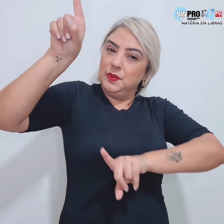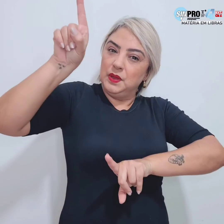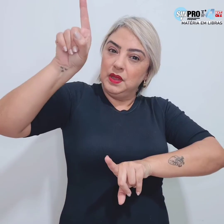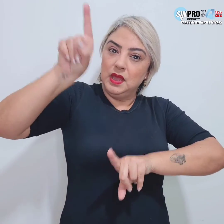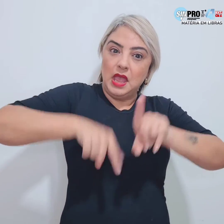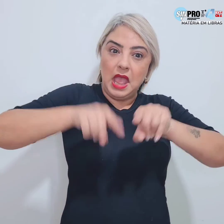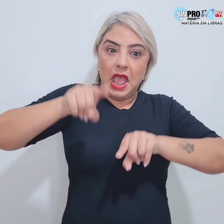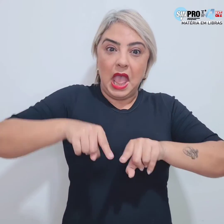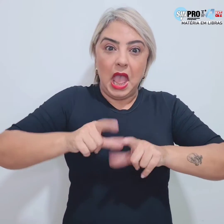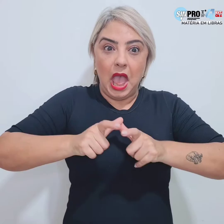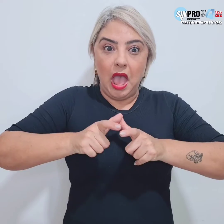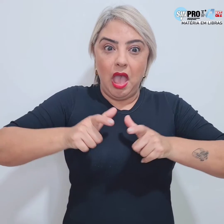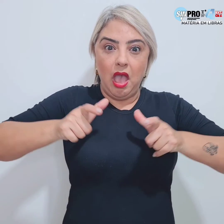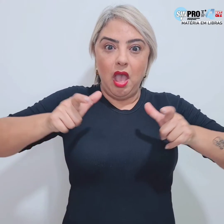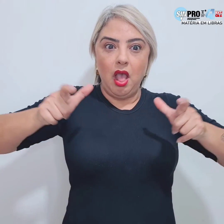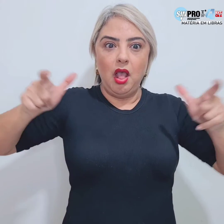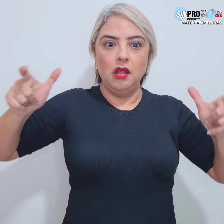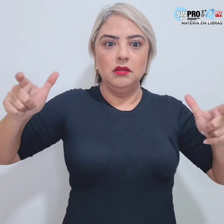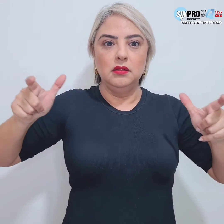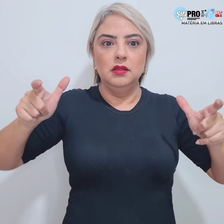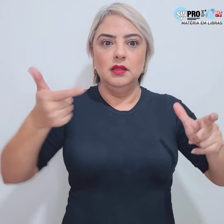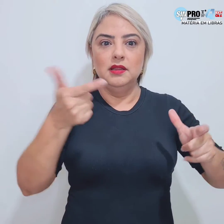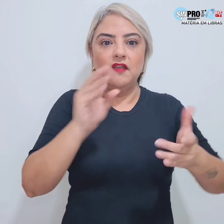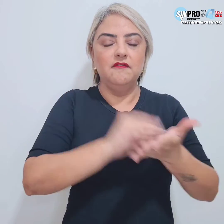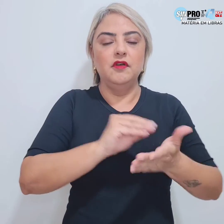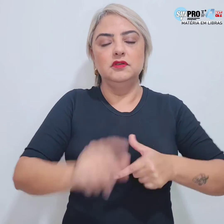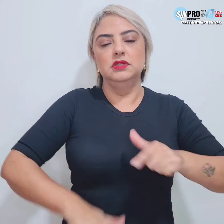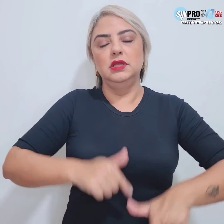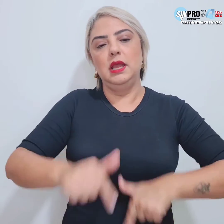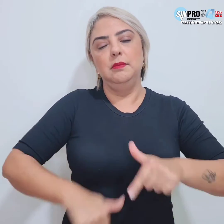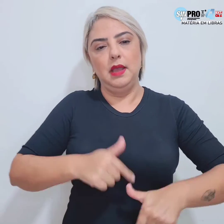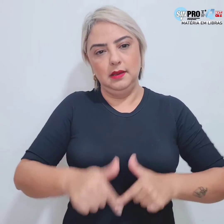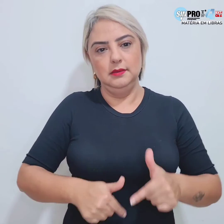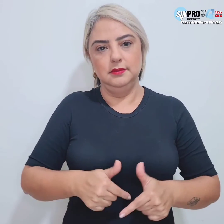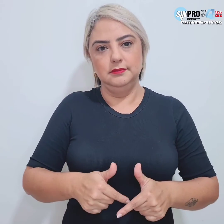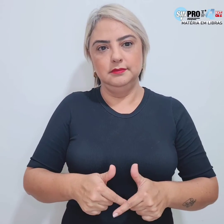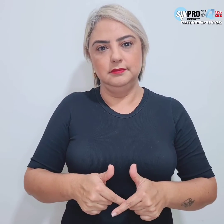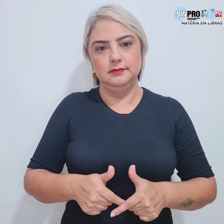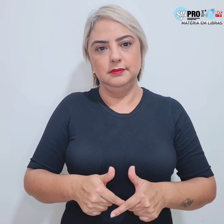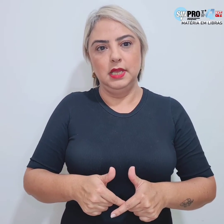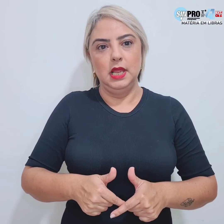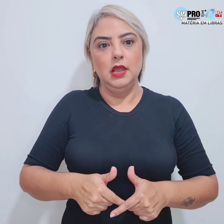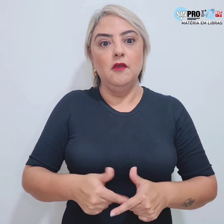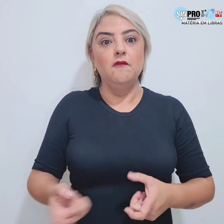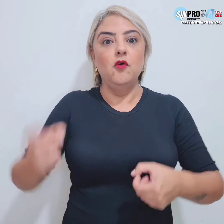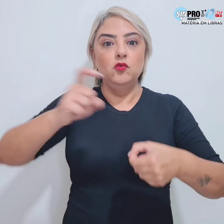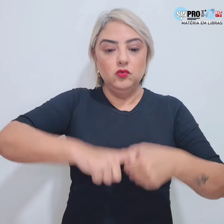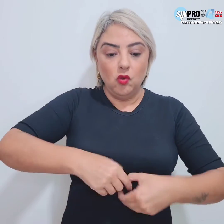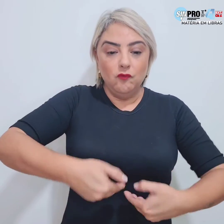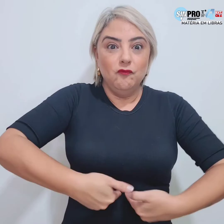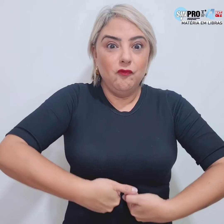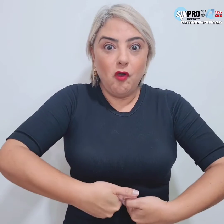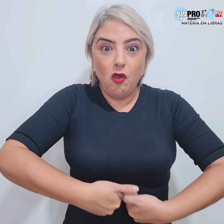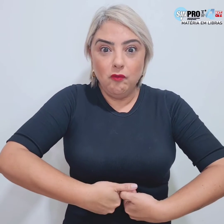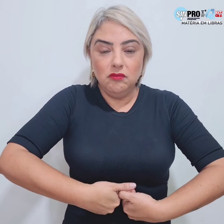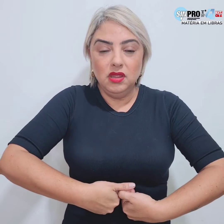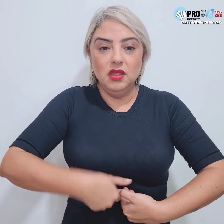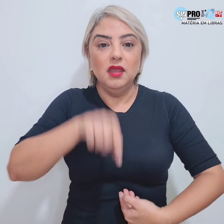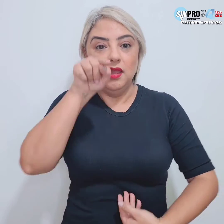astronômico do desemprego, inserido no mapa da fome. É essa política